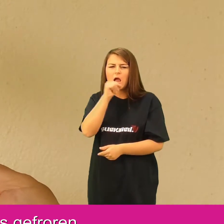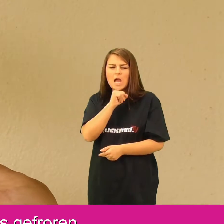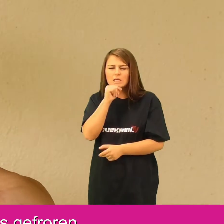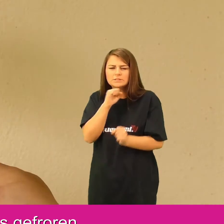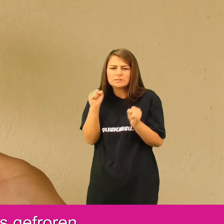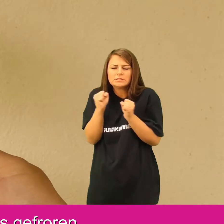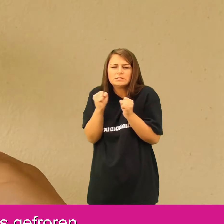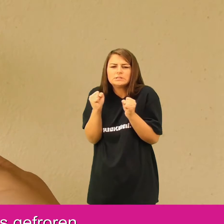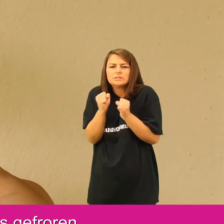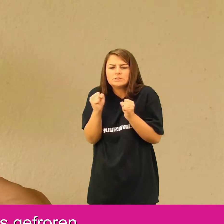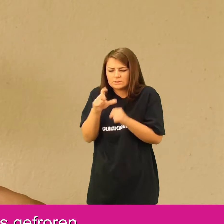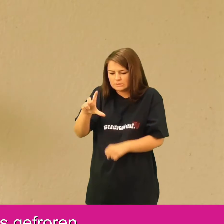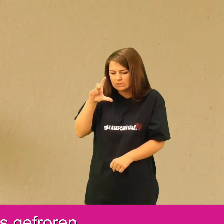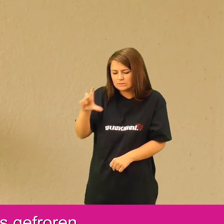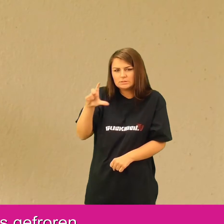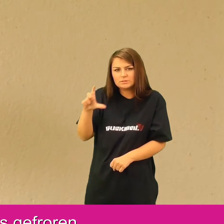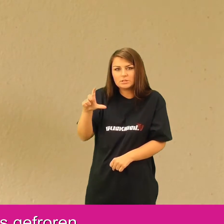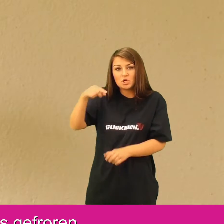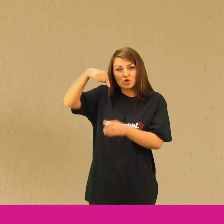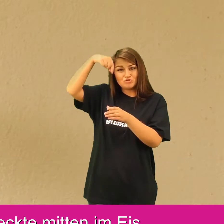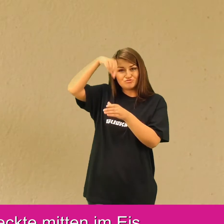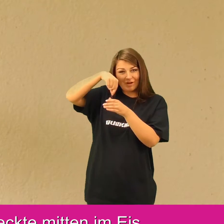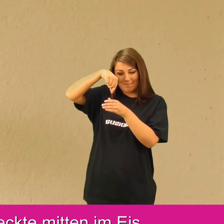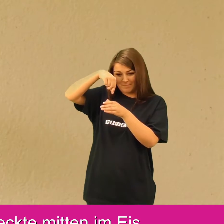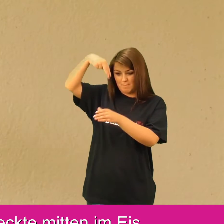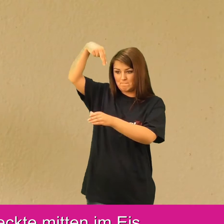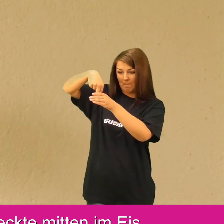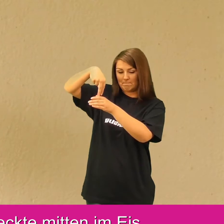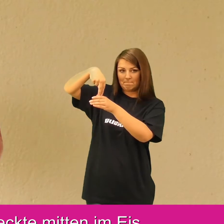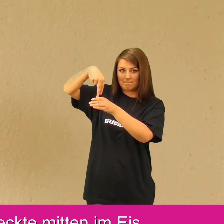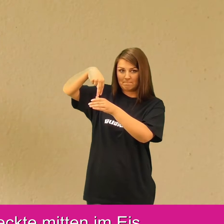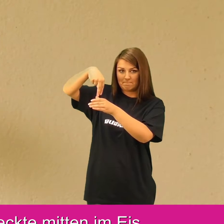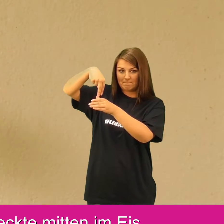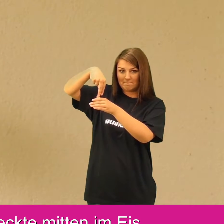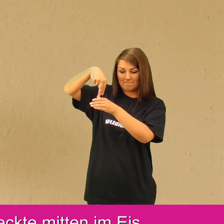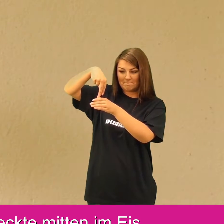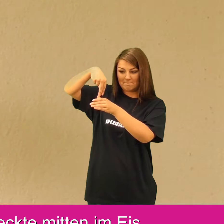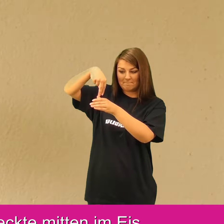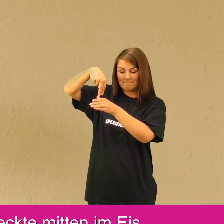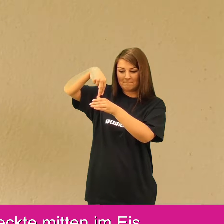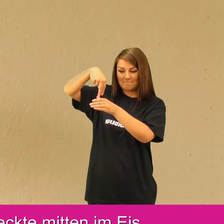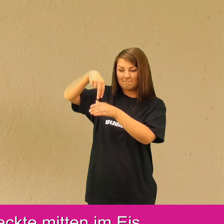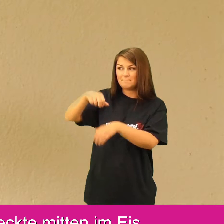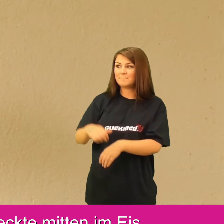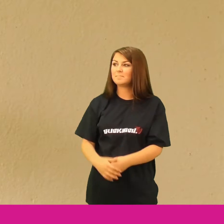Sie war zu eisgefroren. und das Stäbchen steckte mitten im